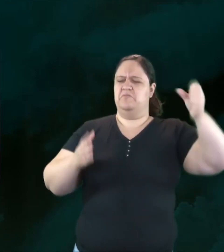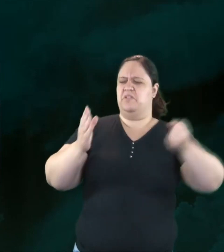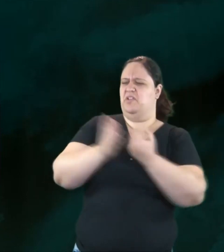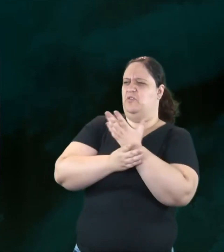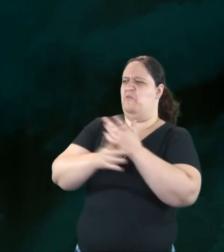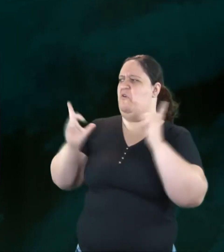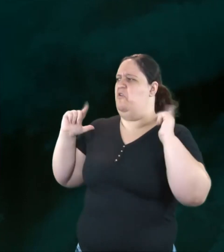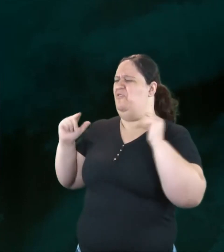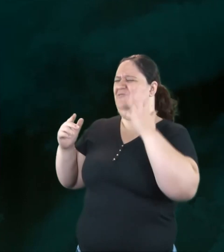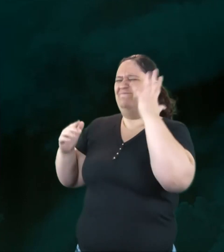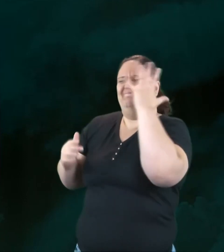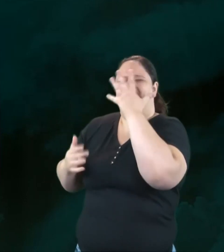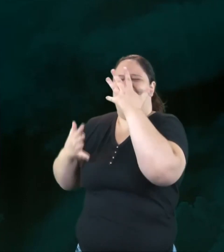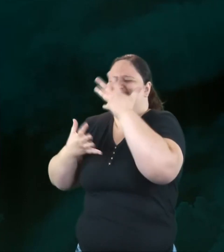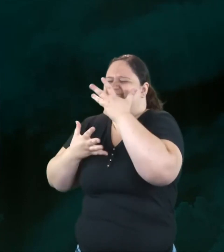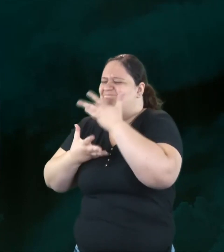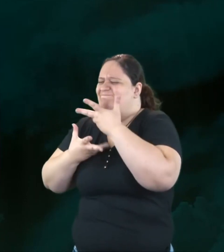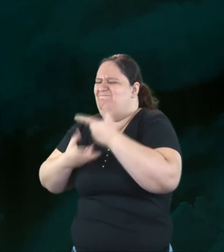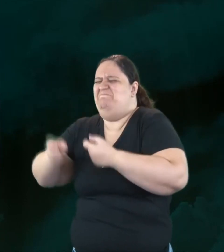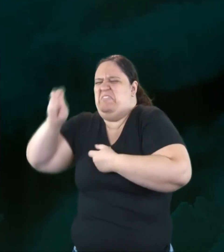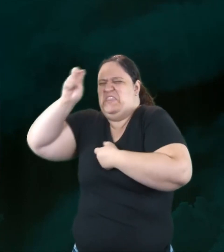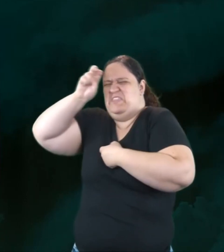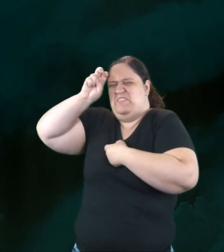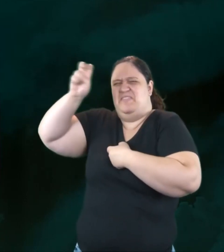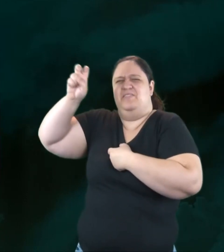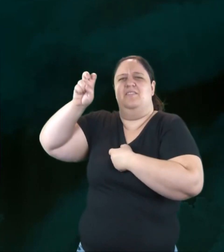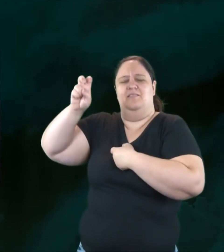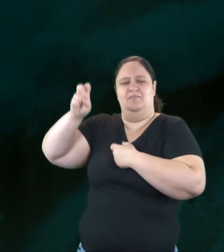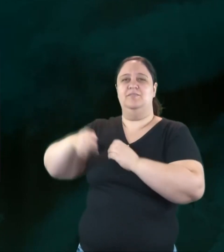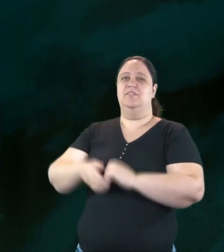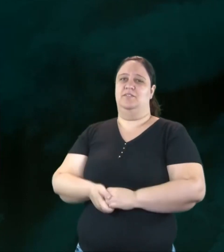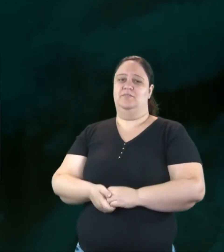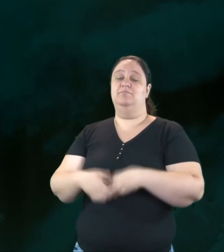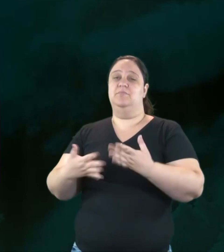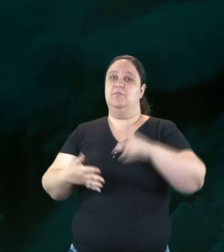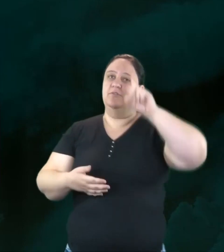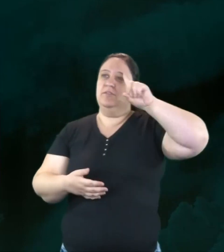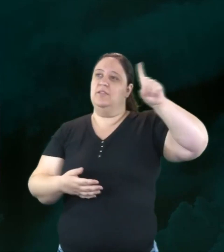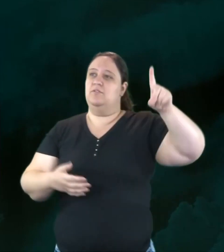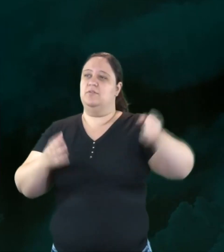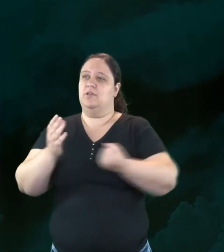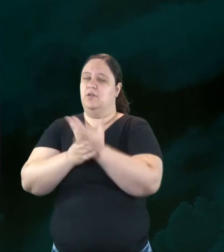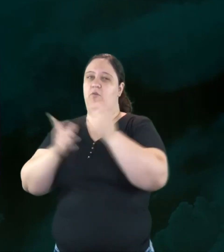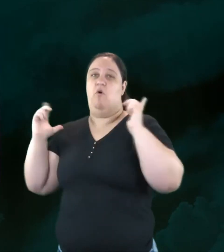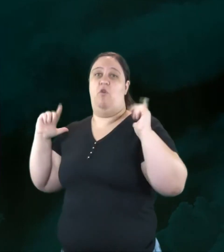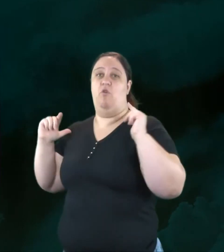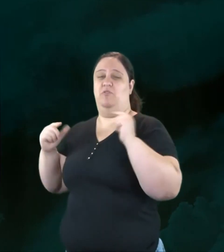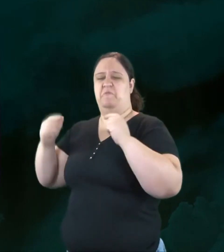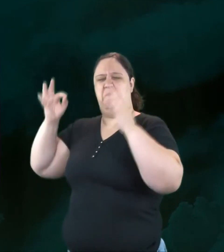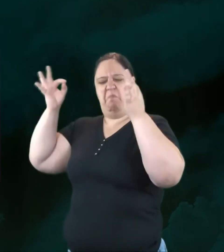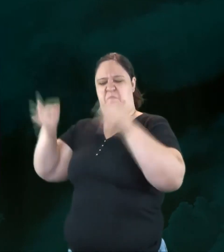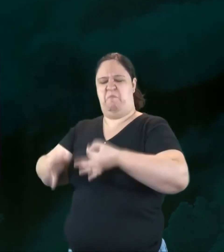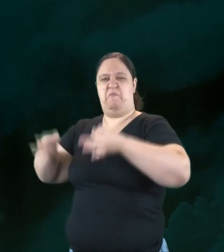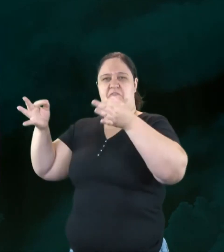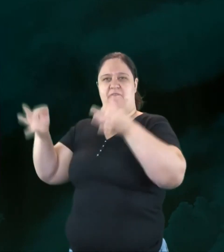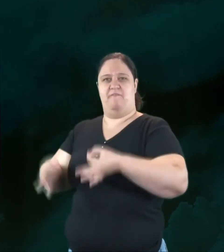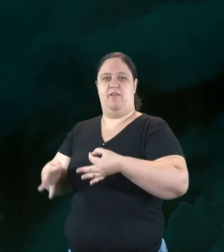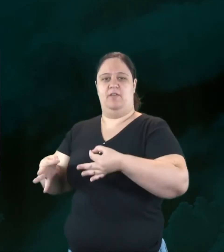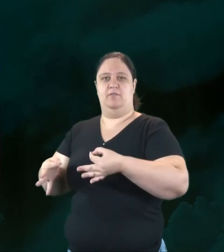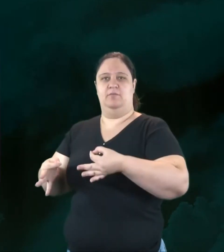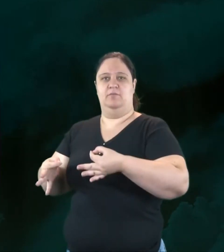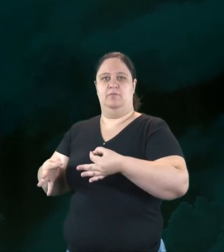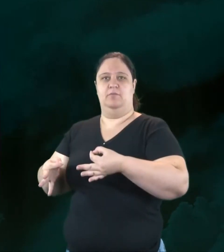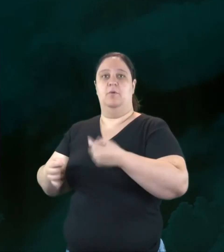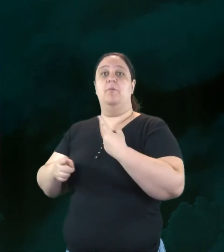bela, ele era muito sábio. Portanto, Deus o fez perfeito para governar o mundo de então,